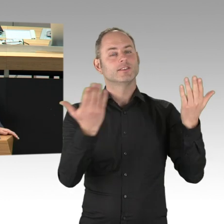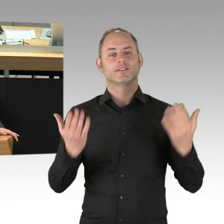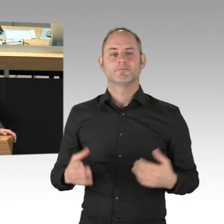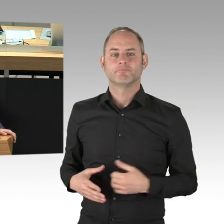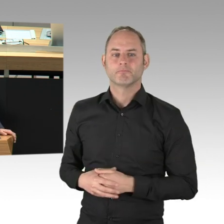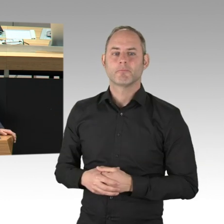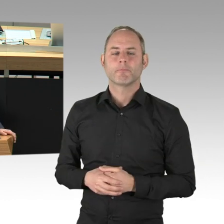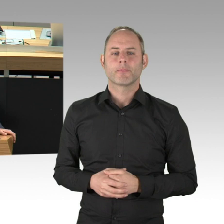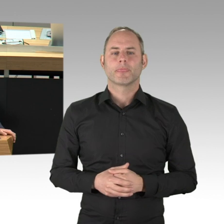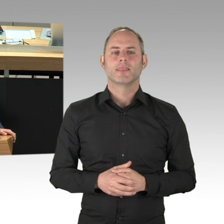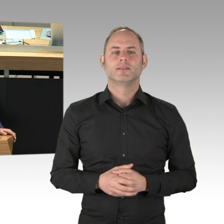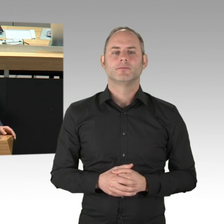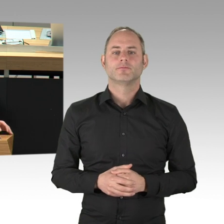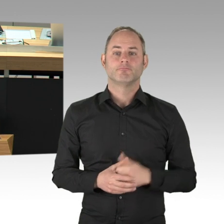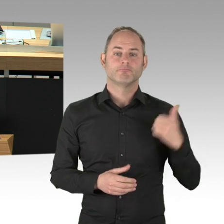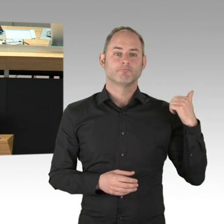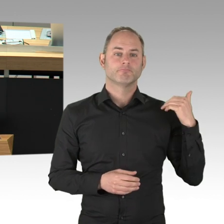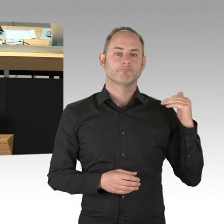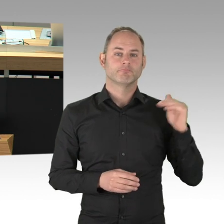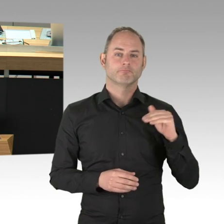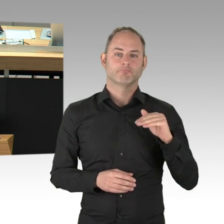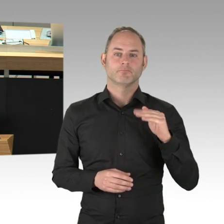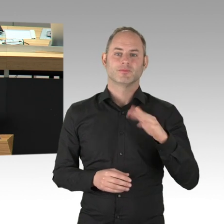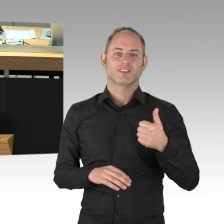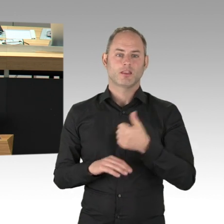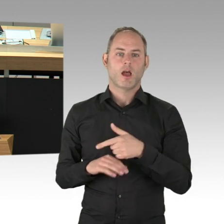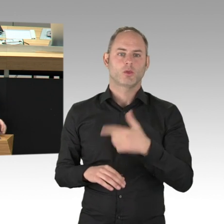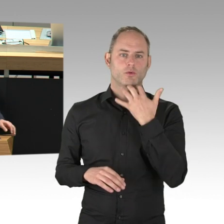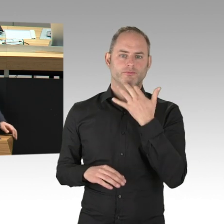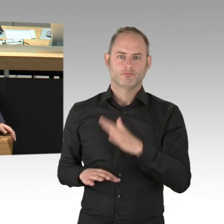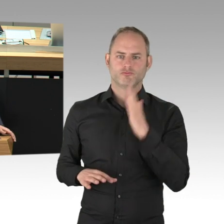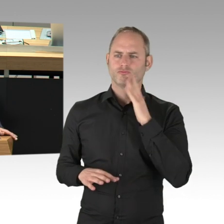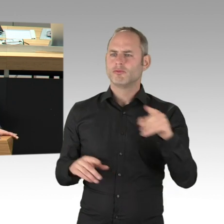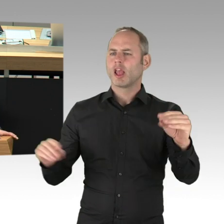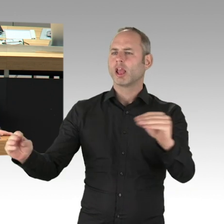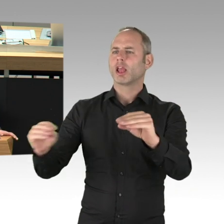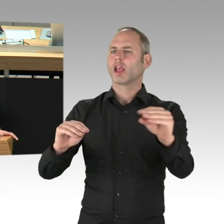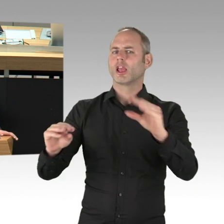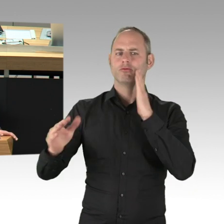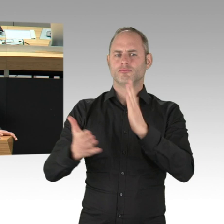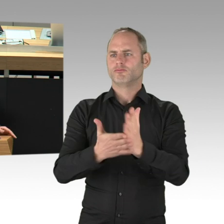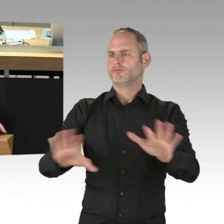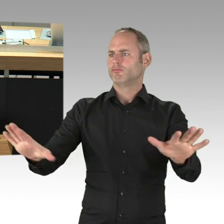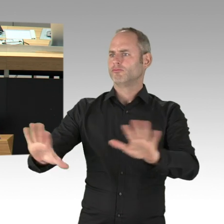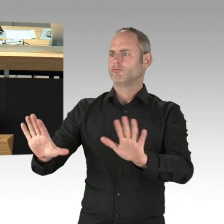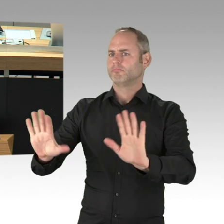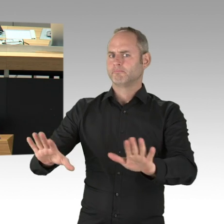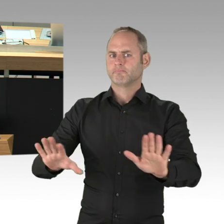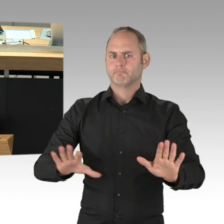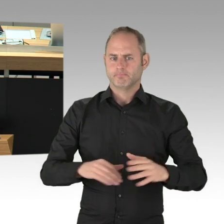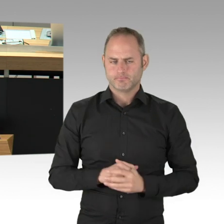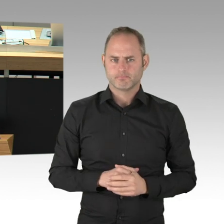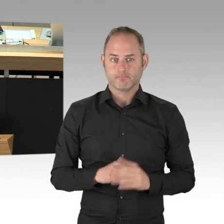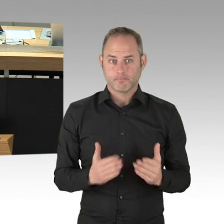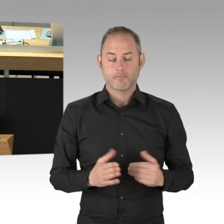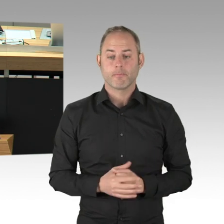Sehr geehrter Herr Präsident, meine Damen und Herren, liebe Anwesende. Es steht dem Senat bekanntlich nicht zu, Abgeordnete zu beurteilen,